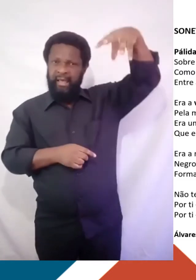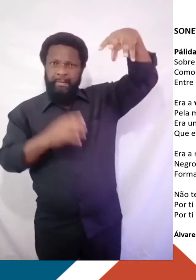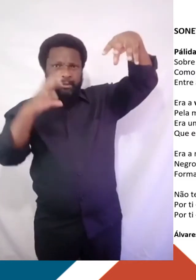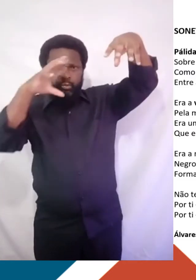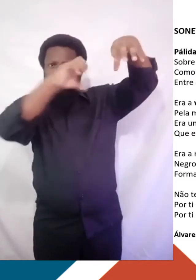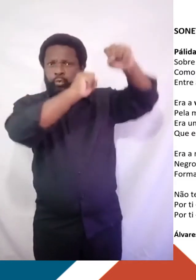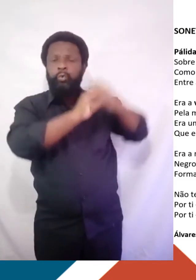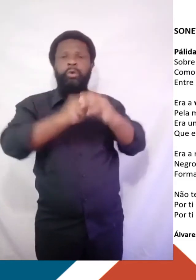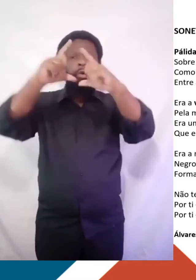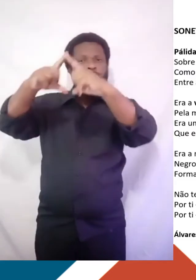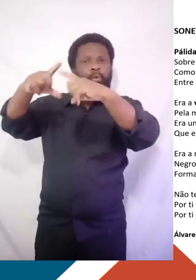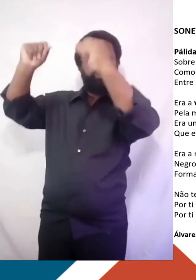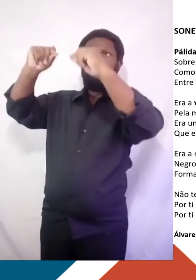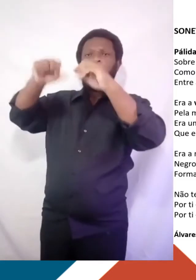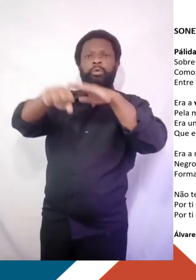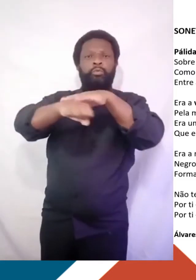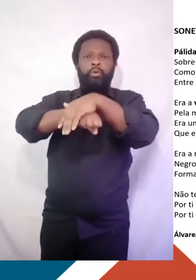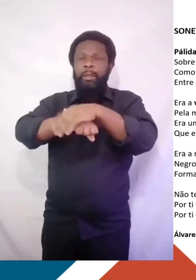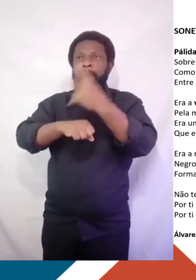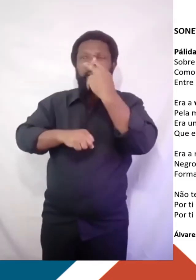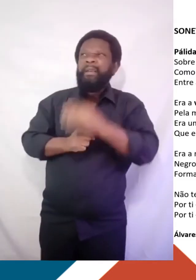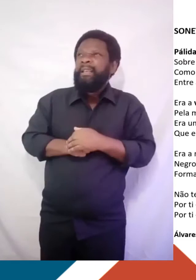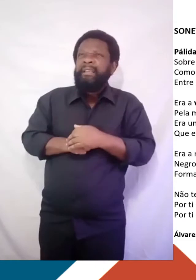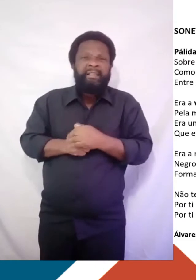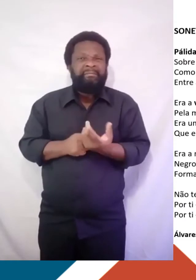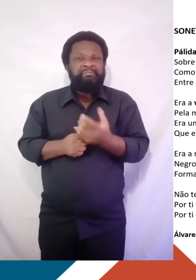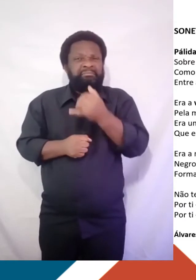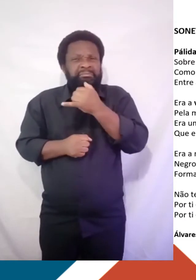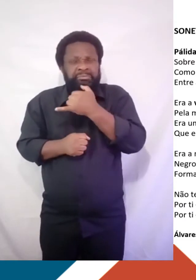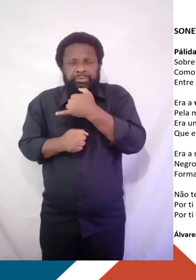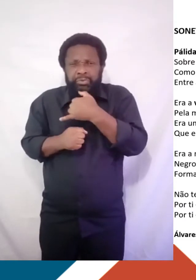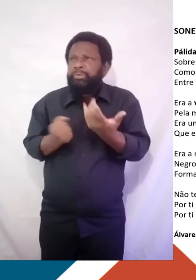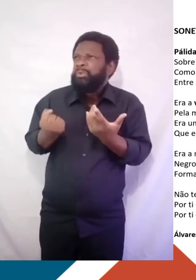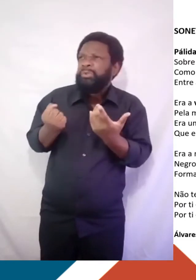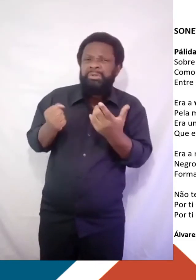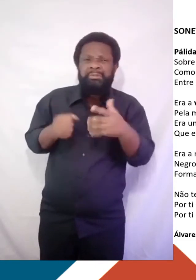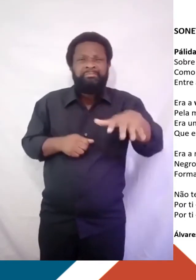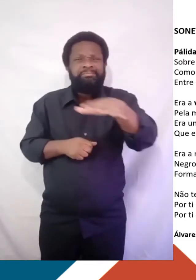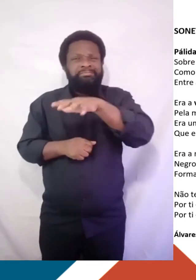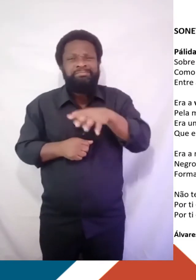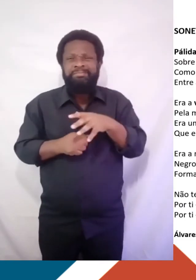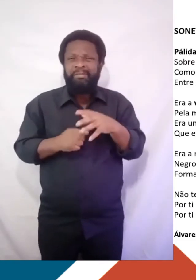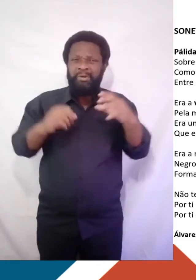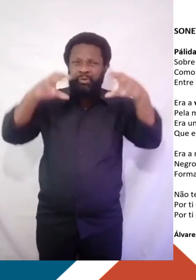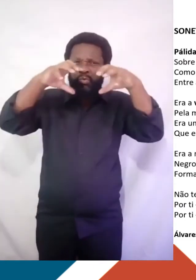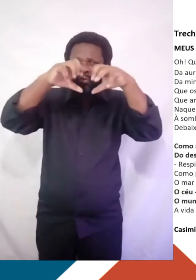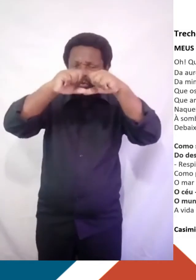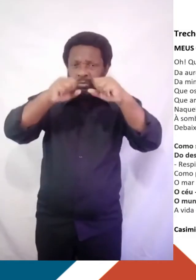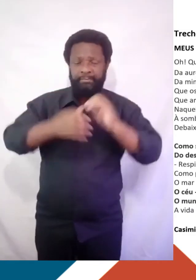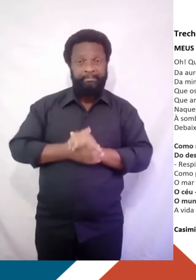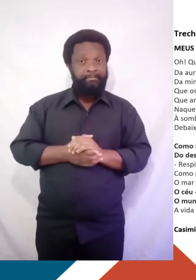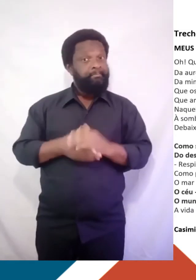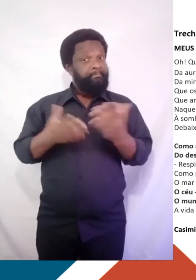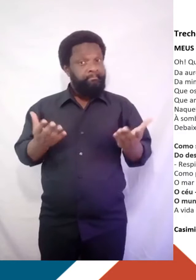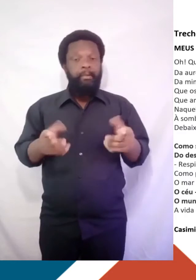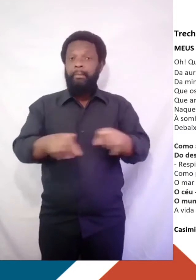sombria, lua e noite ajudam a criar uma atmosfera soturna, o que também é característico da segunda geração.